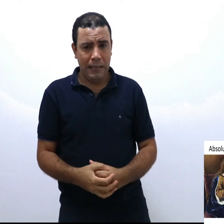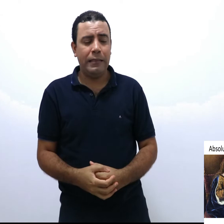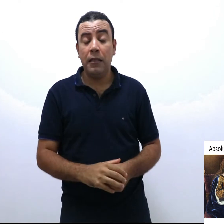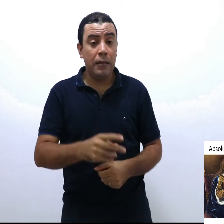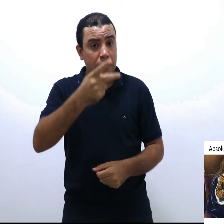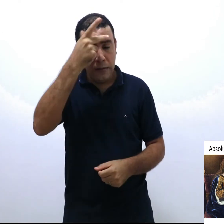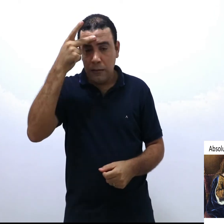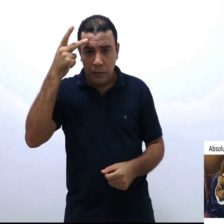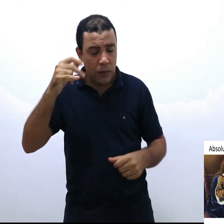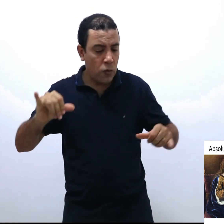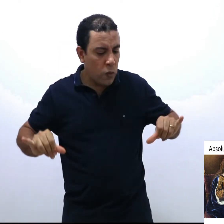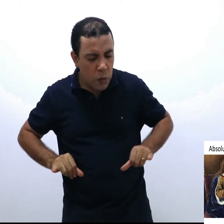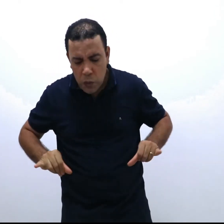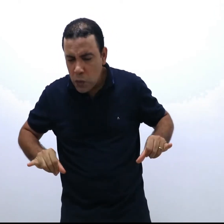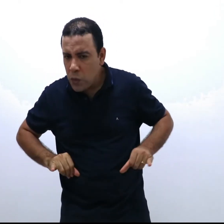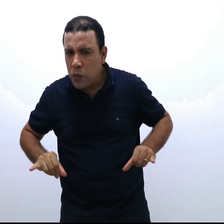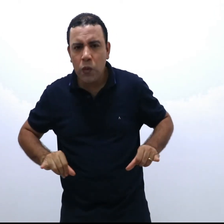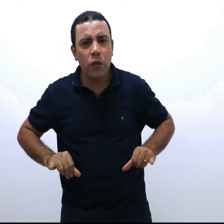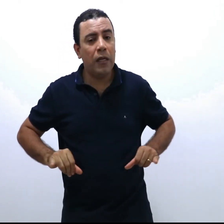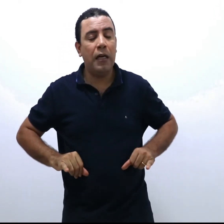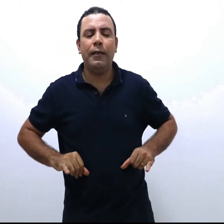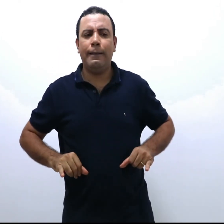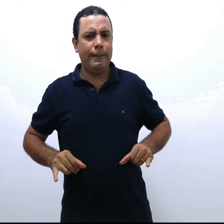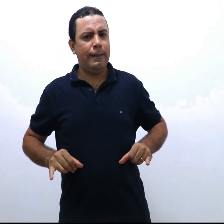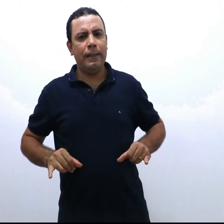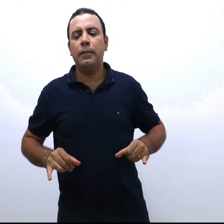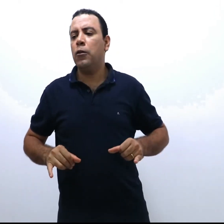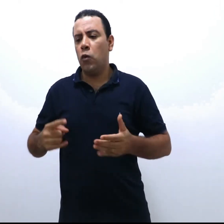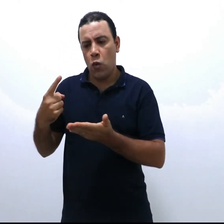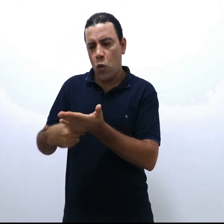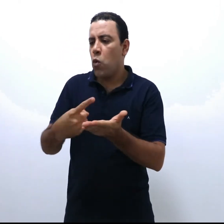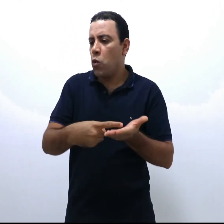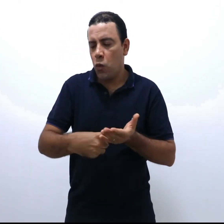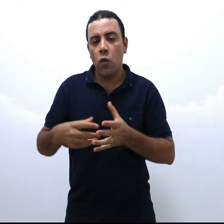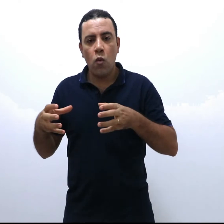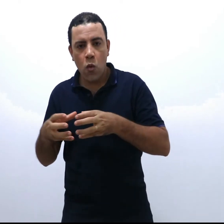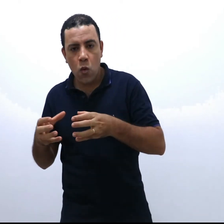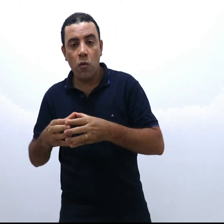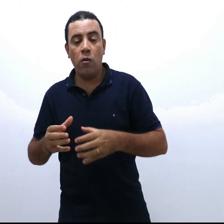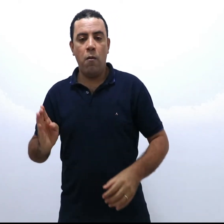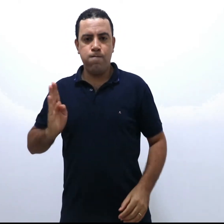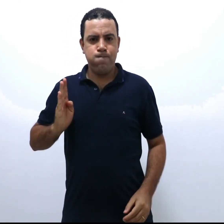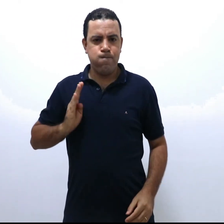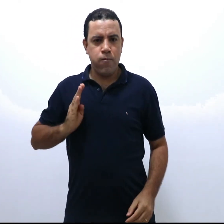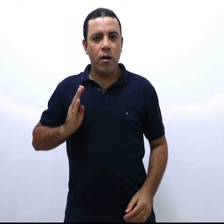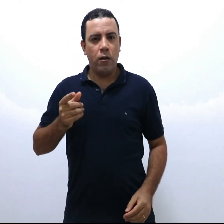forte. E as pessoas estavam sofrendo muito. Por isso, elas começaram a se organizar junto com a